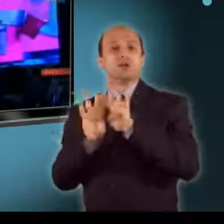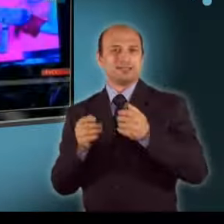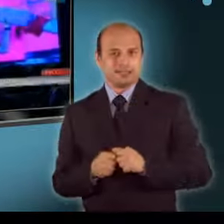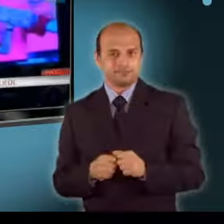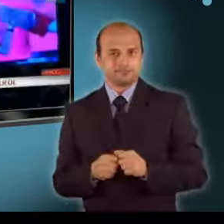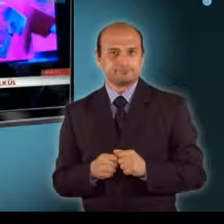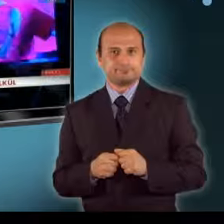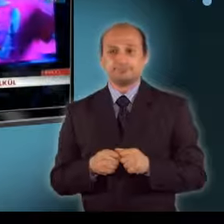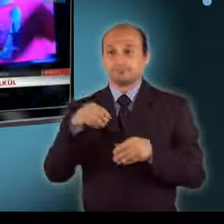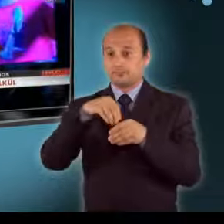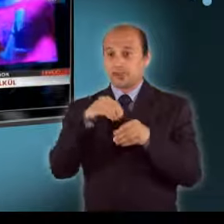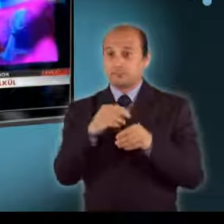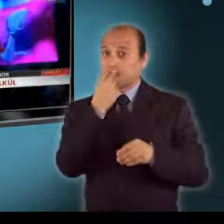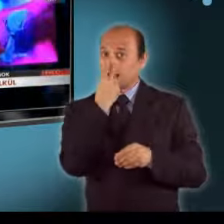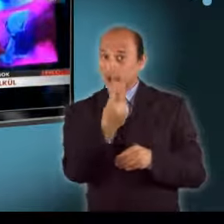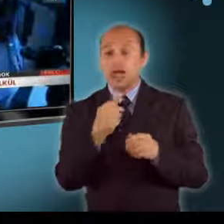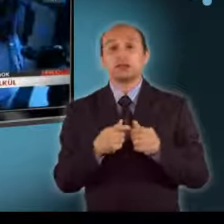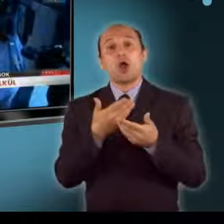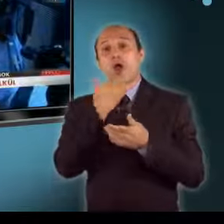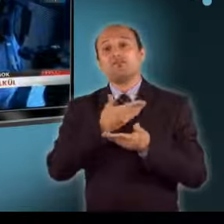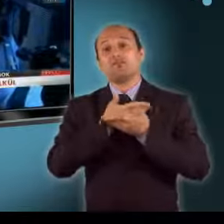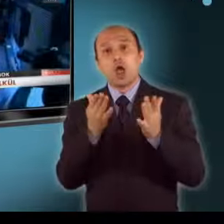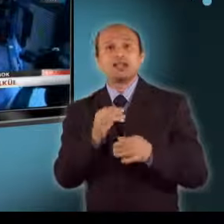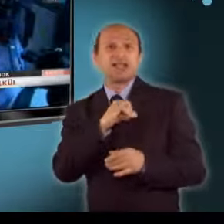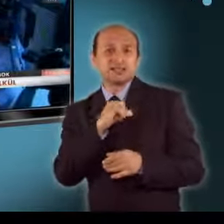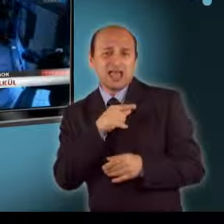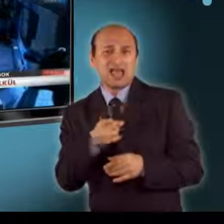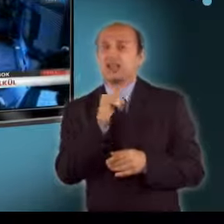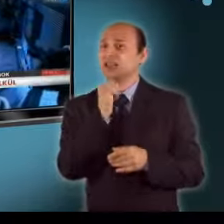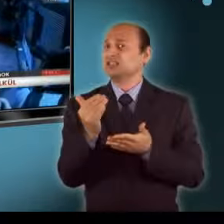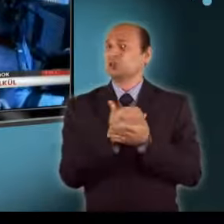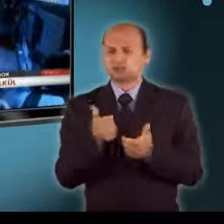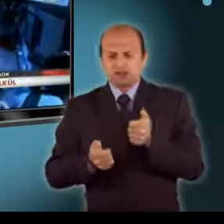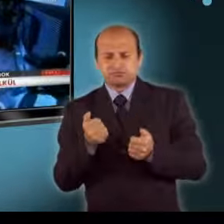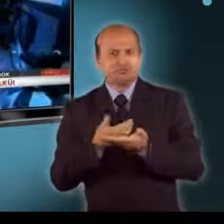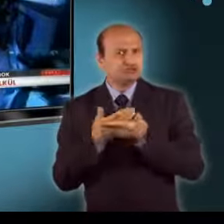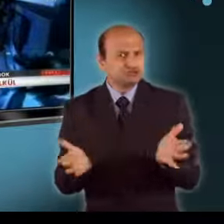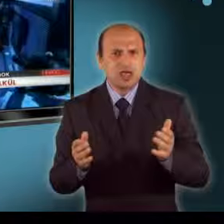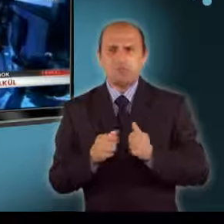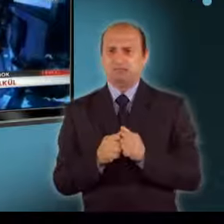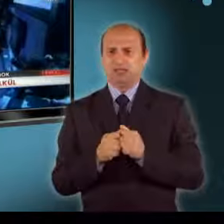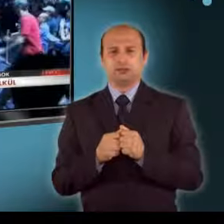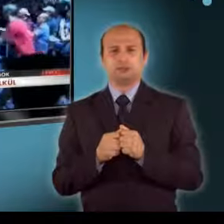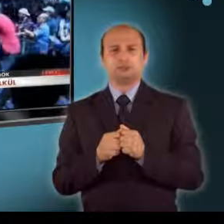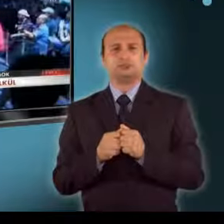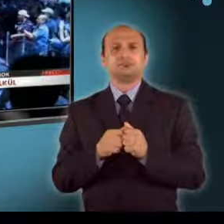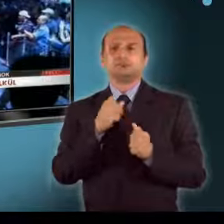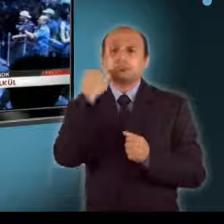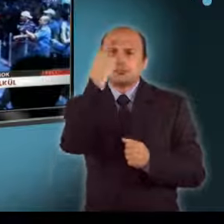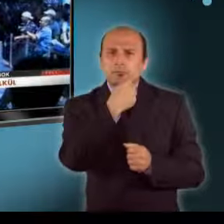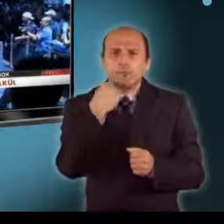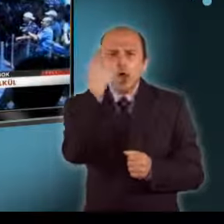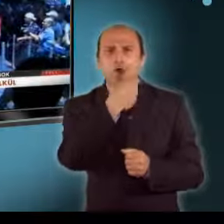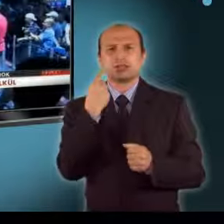Már ki se kell menni az utcára, ha valaki gördeszkázni szeretne. Sőt, bármilyen animációs filmbe vagy játékba beléphetünk